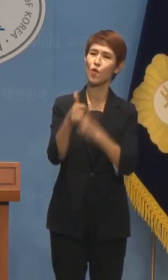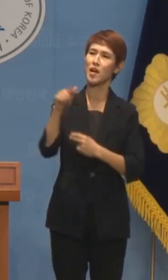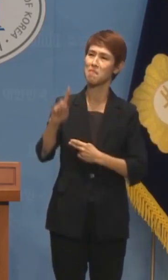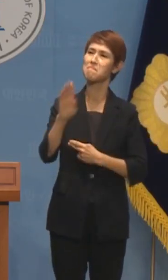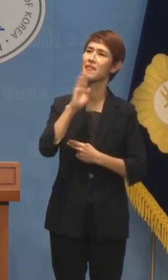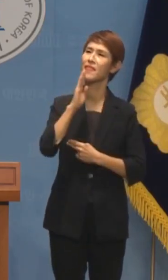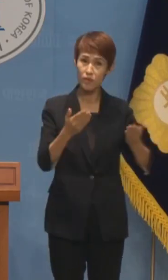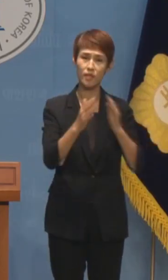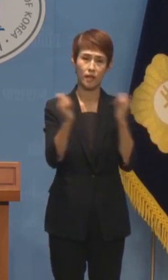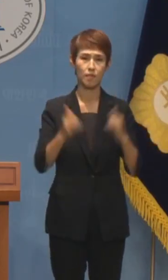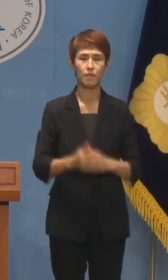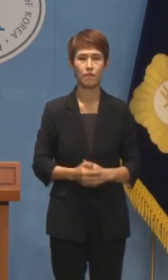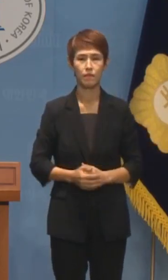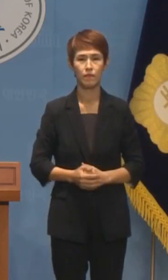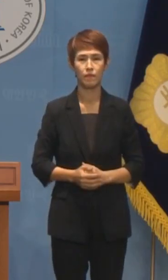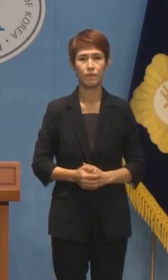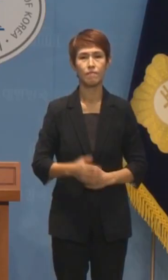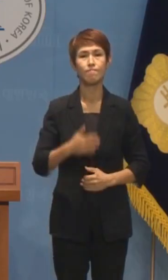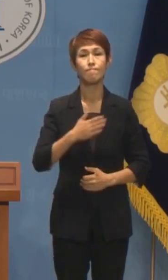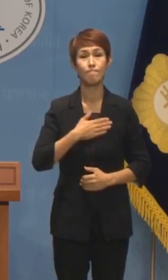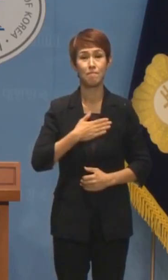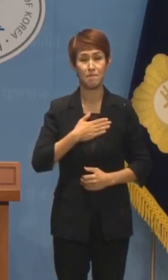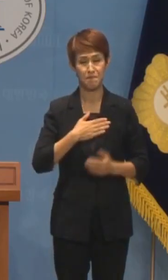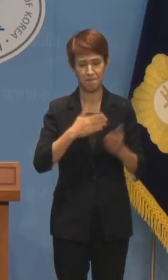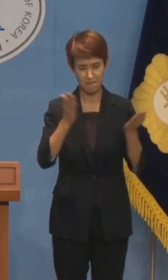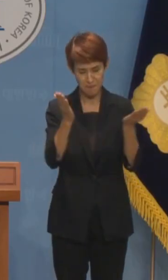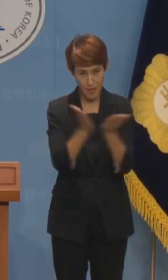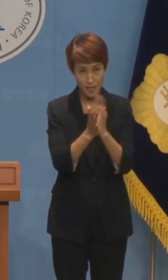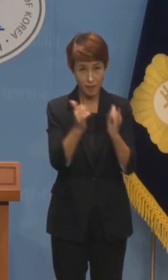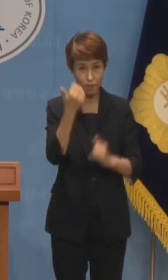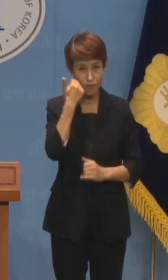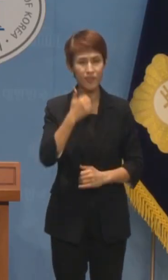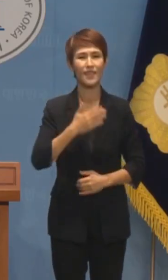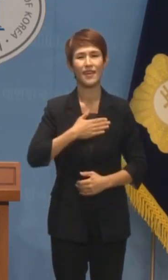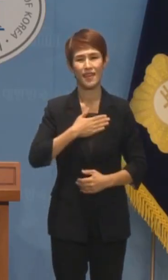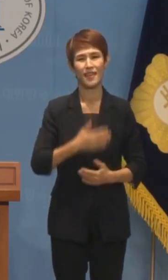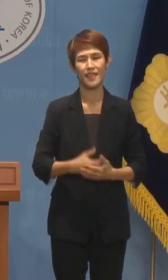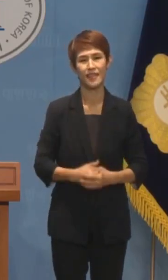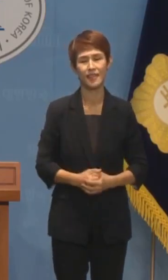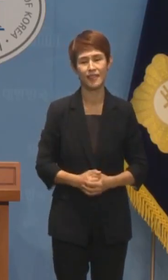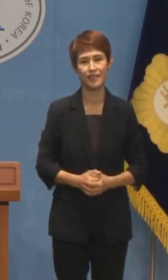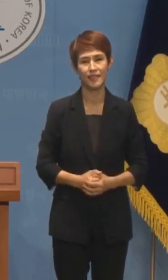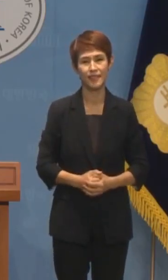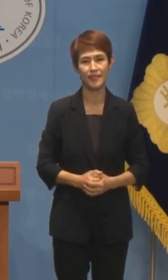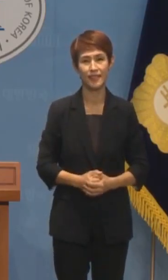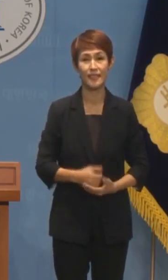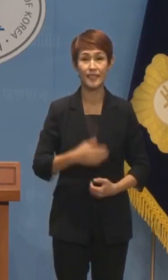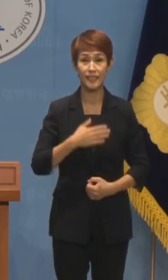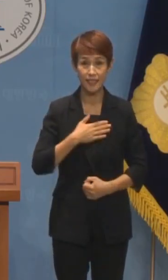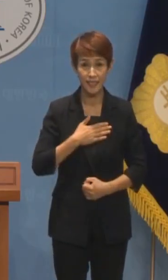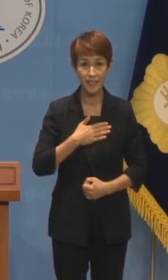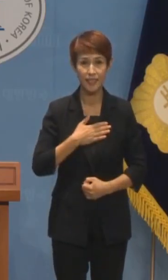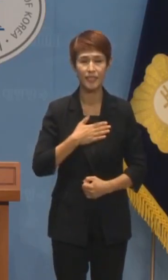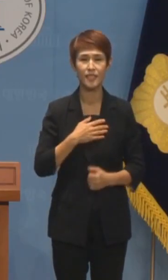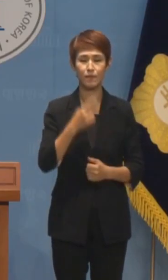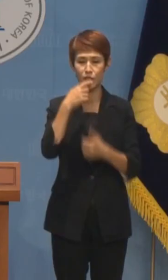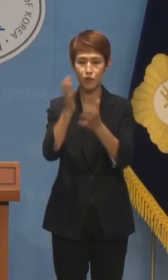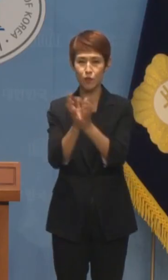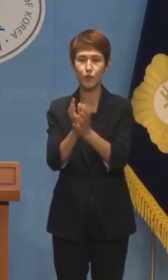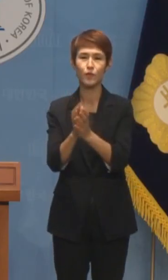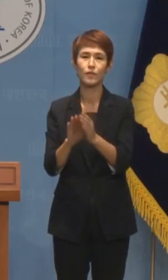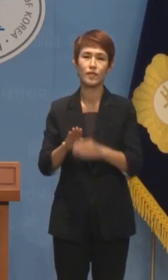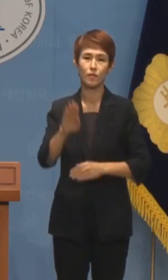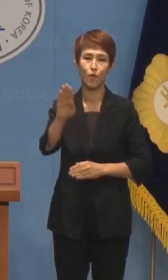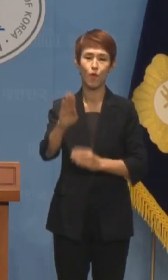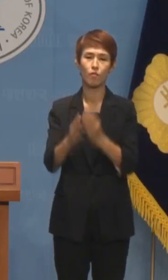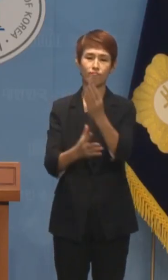교육감, 단일 후보 최적임자 홍재남입니다. 제가 민주진보 단일 교육감 후보가